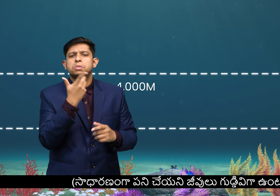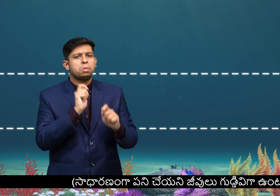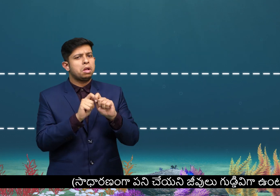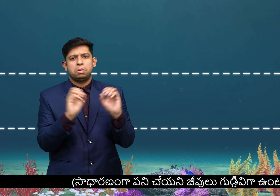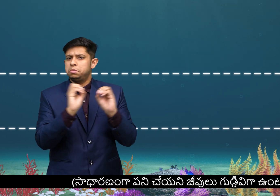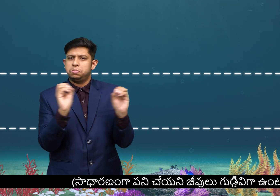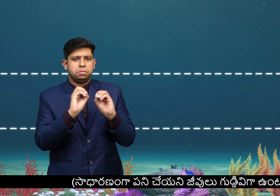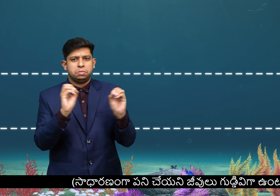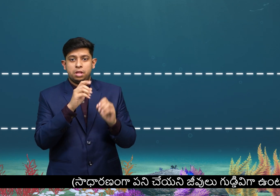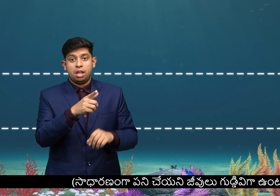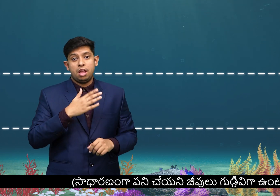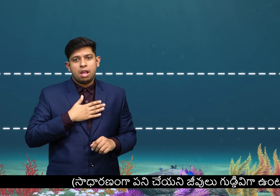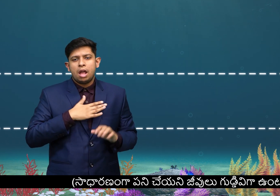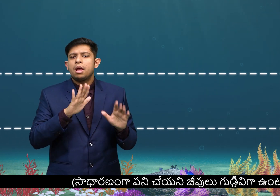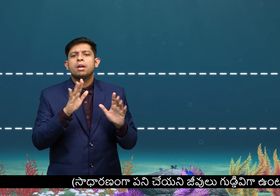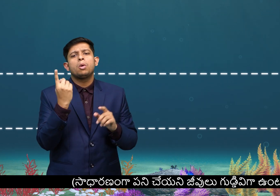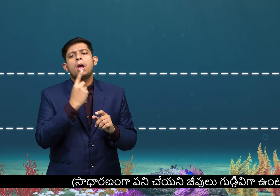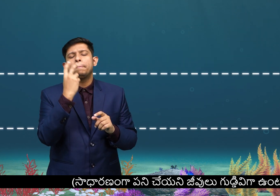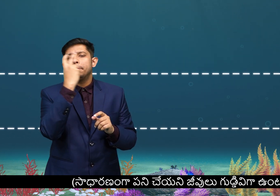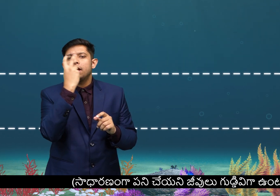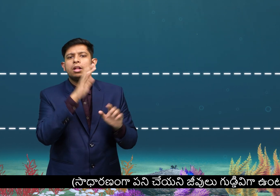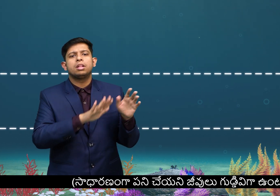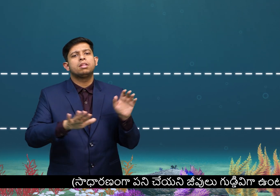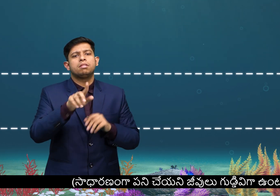జీవులు గుడ్డివిగా ఉంటాయి.